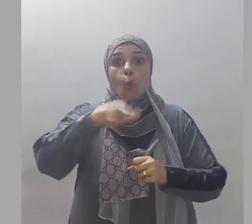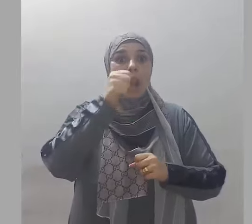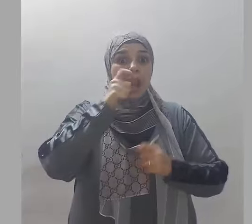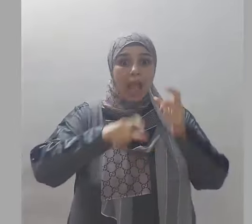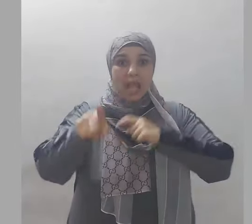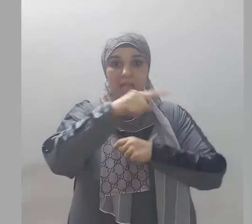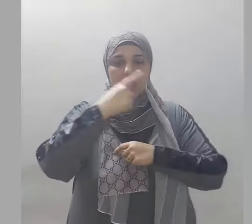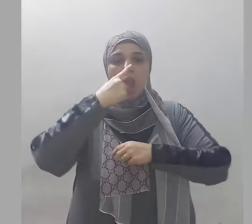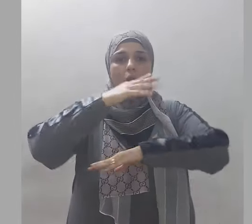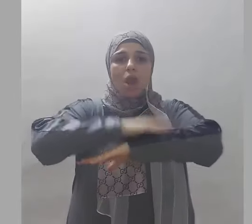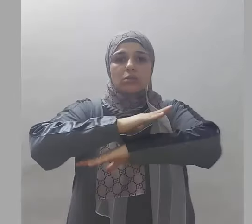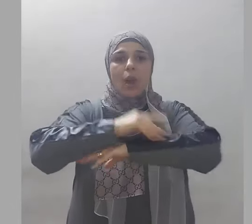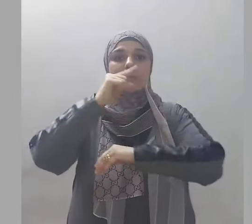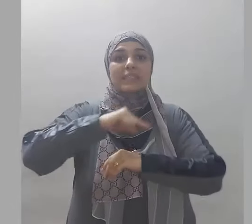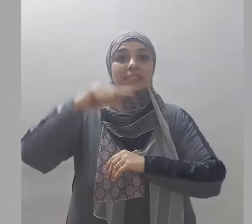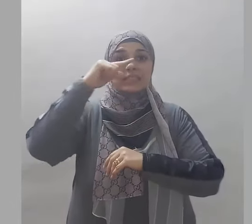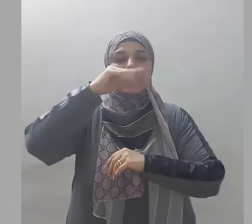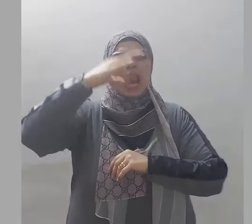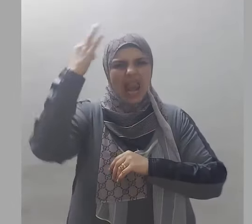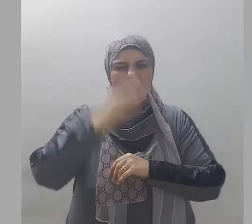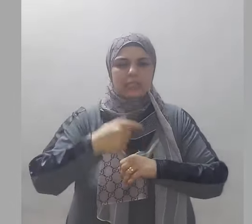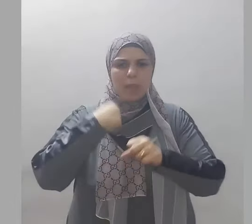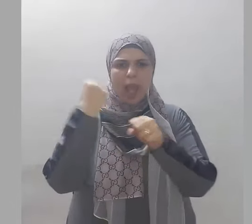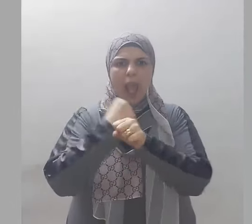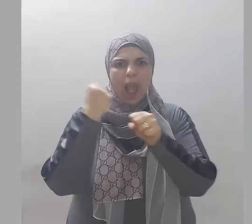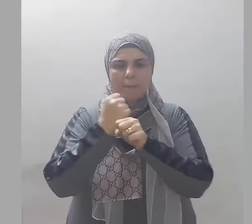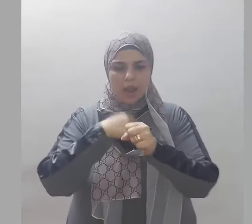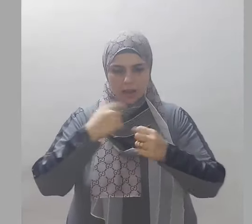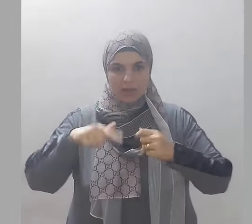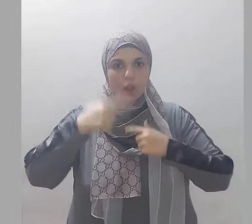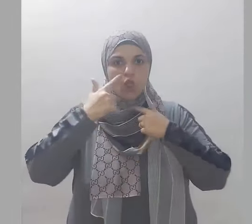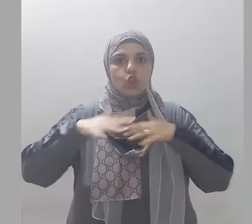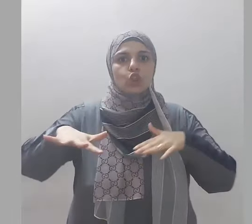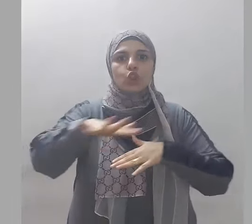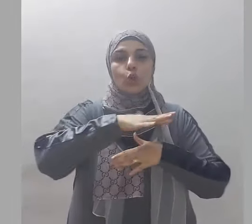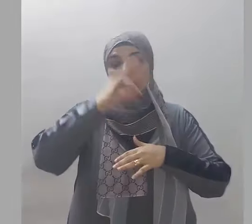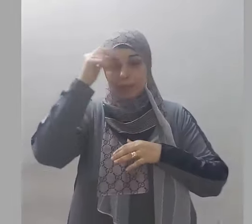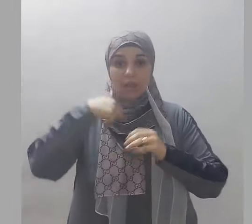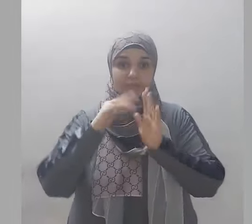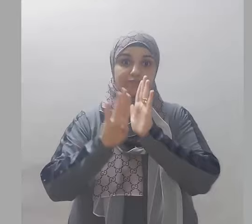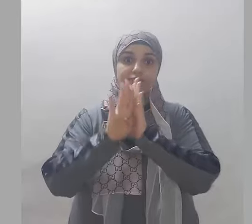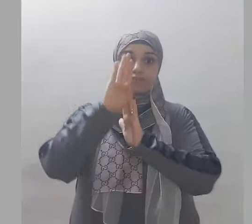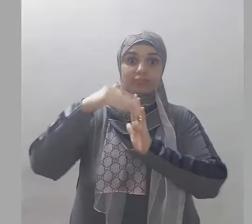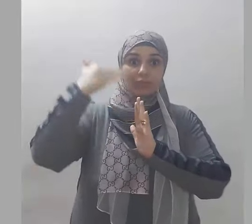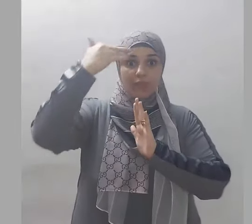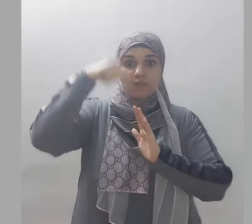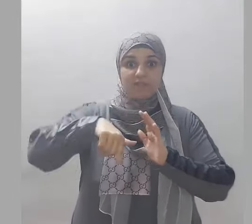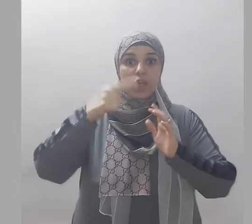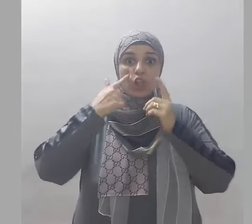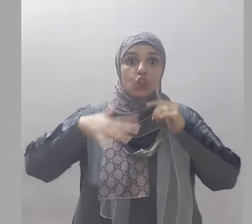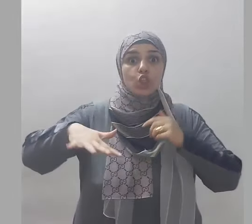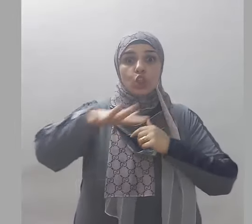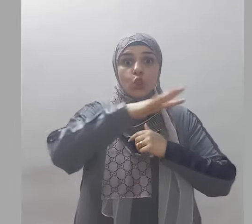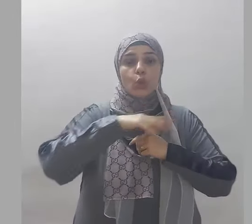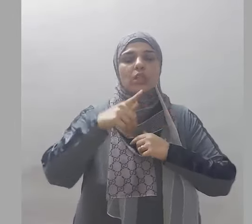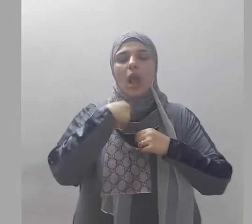ويحترموا ديننا ما لم نتفوق في أمور دنيانا، فإن تفوقنا في أمور دنيانا هابنا الناس واحترموا